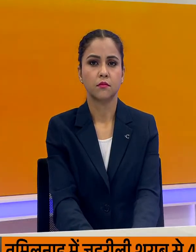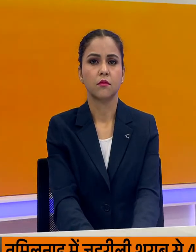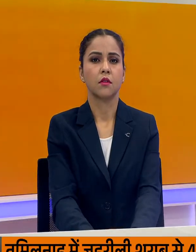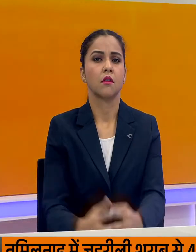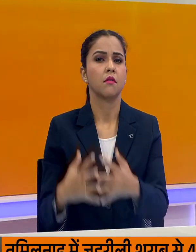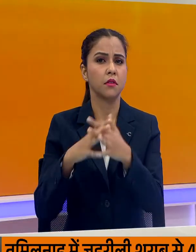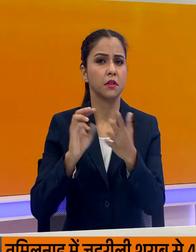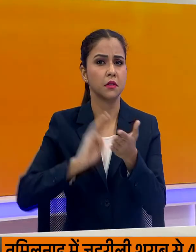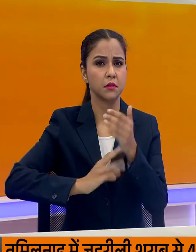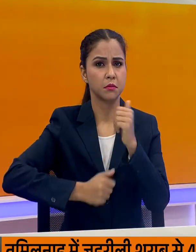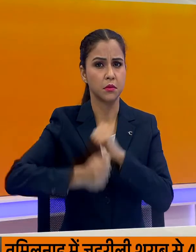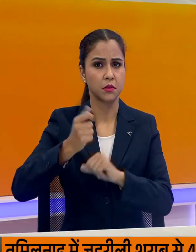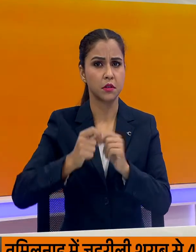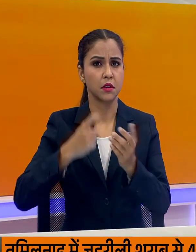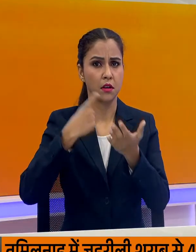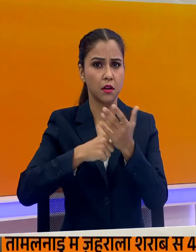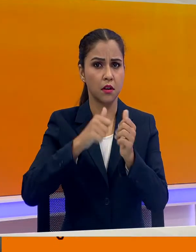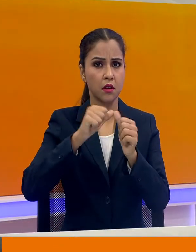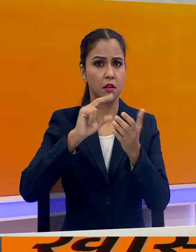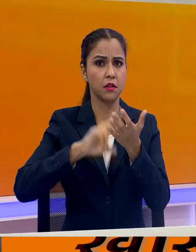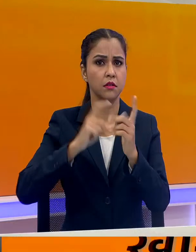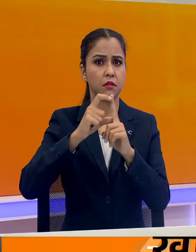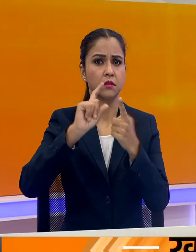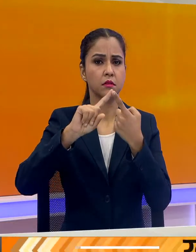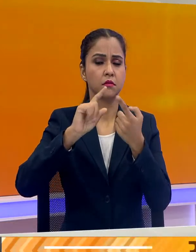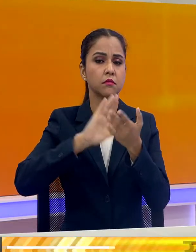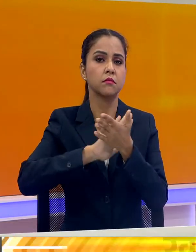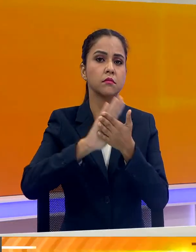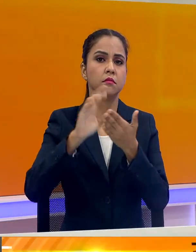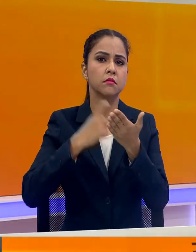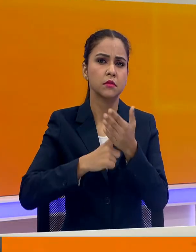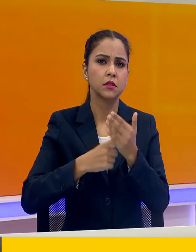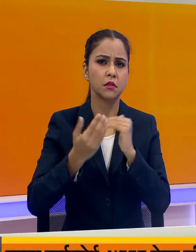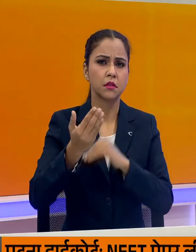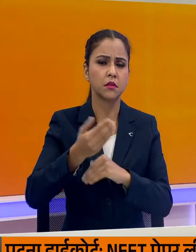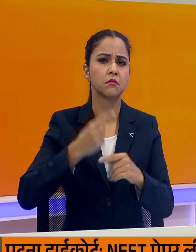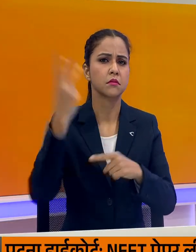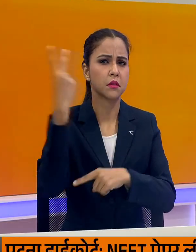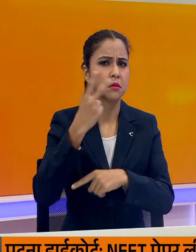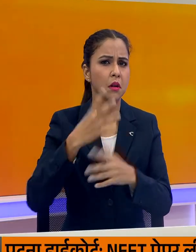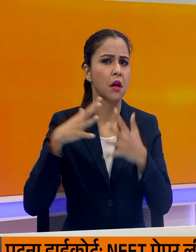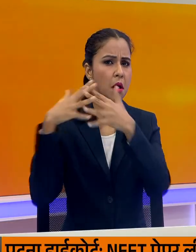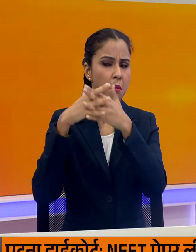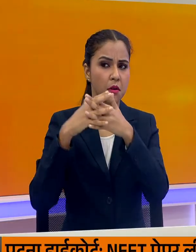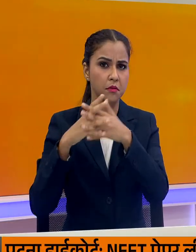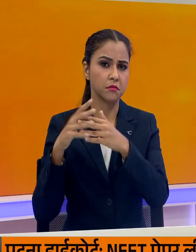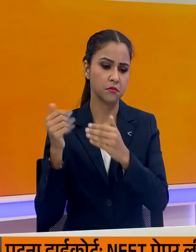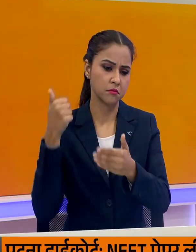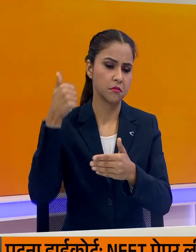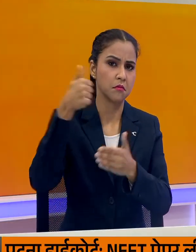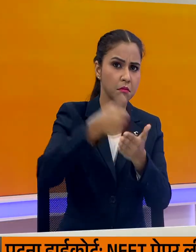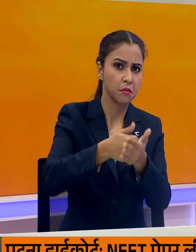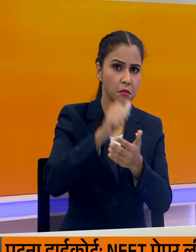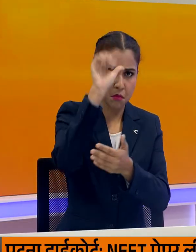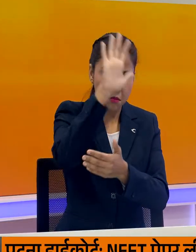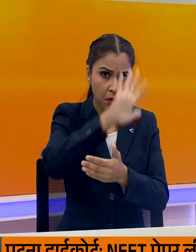विदेश मंत्रालय के प्रवक्ता रणधीर जायसवाल ने बीते दिनों अमेरिका से भारत आए प्रतिनिधिमंडल को लेकर जानकारी दी